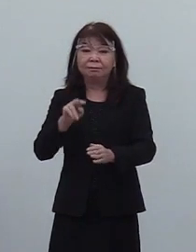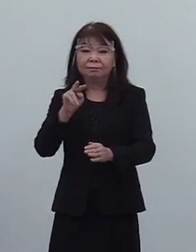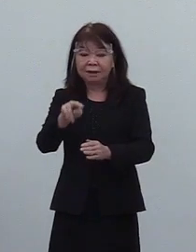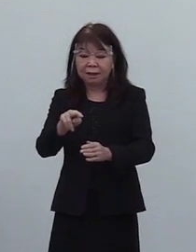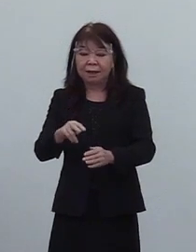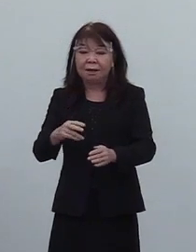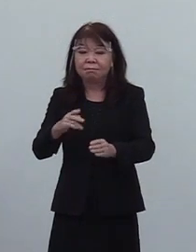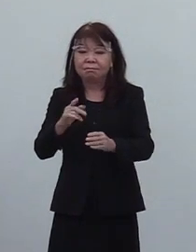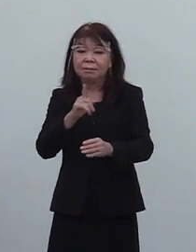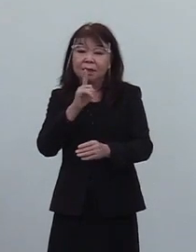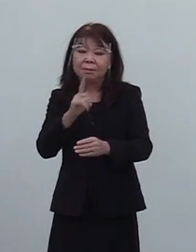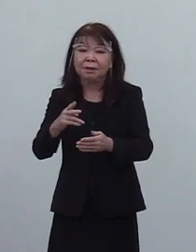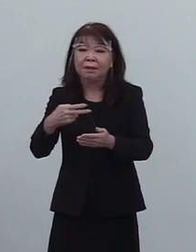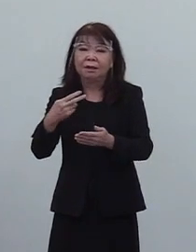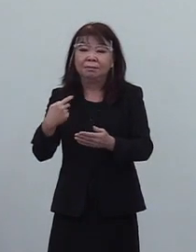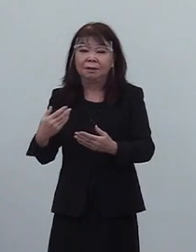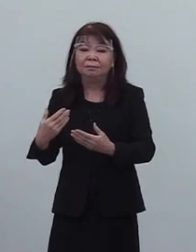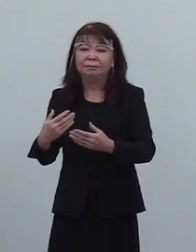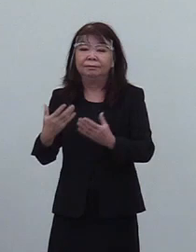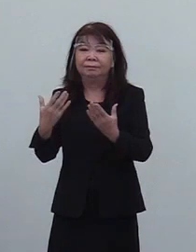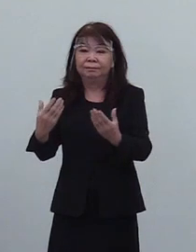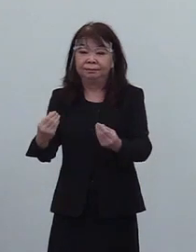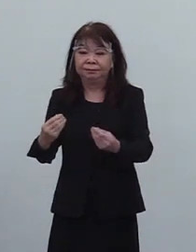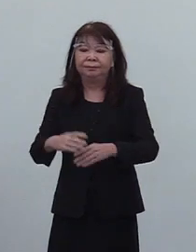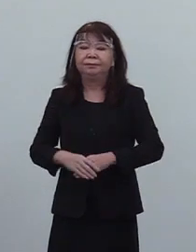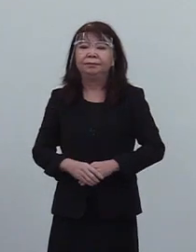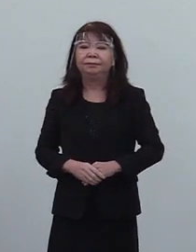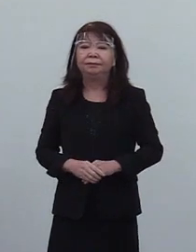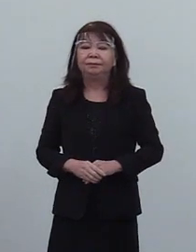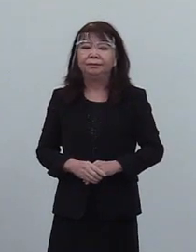していたということで聞いております。